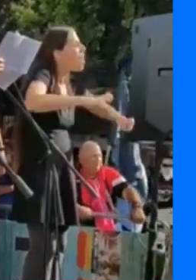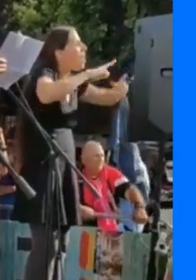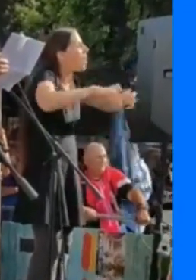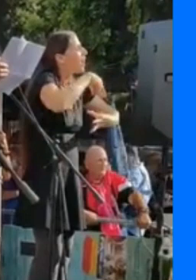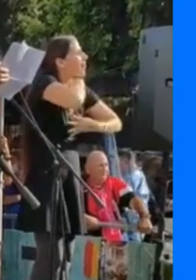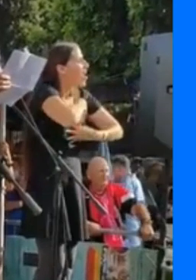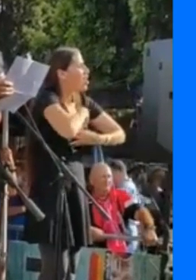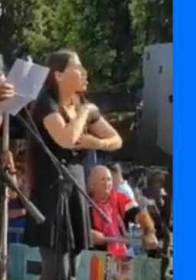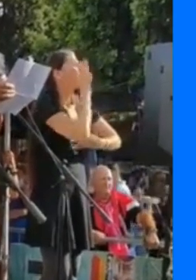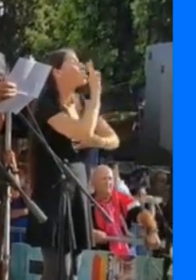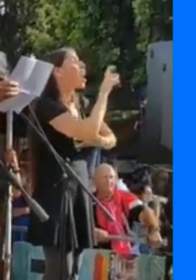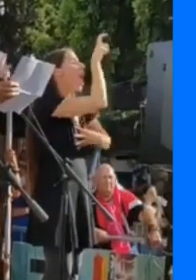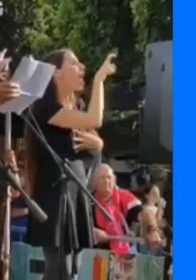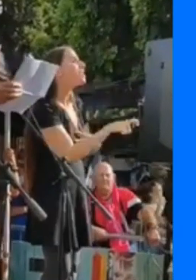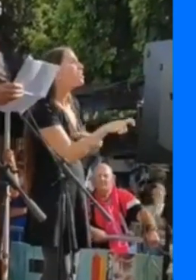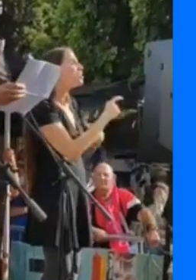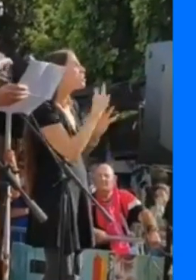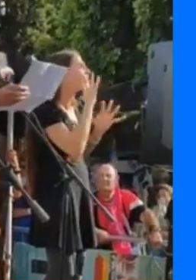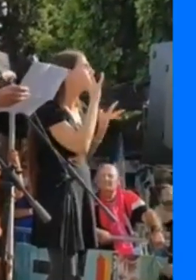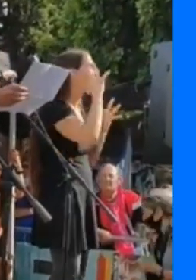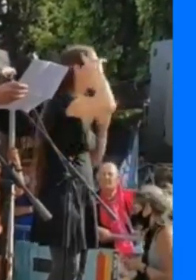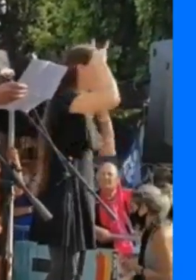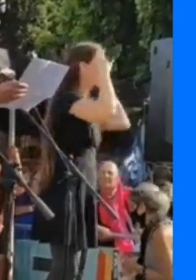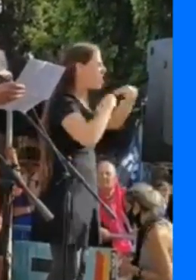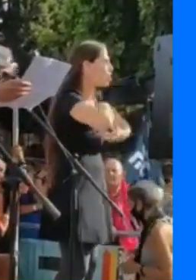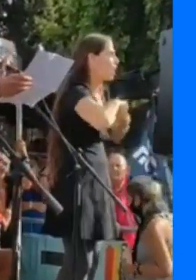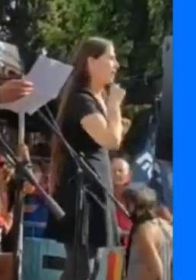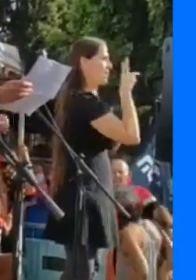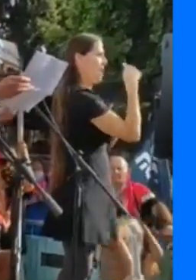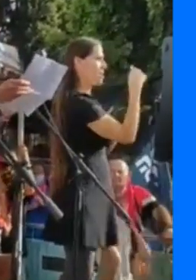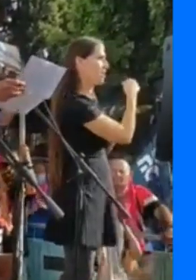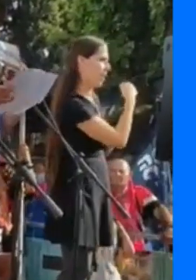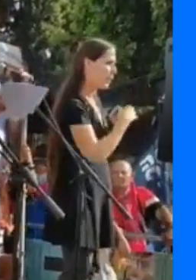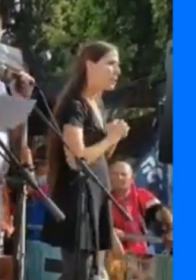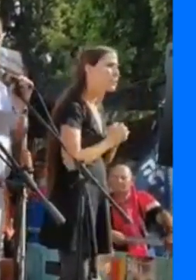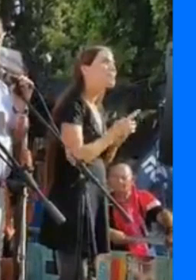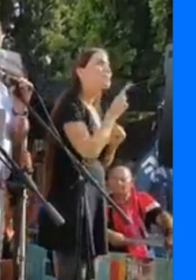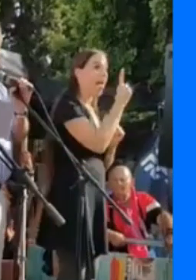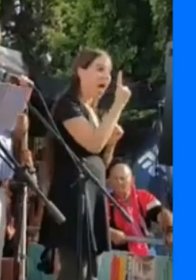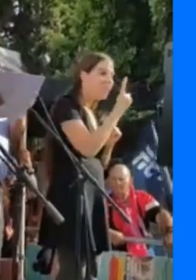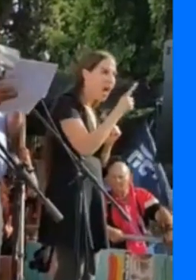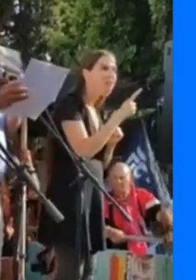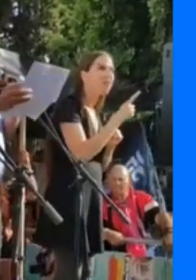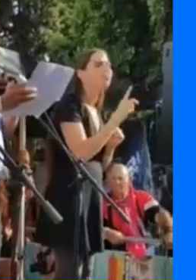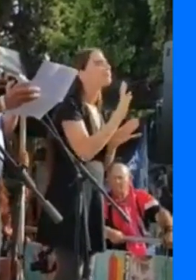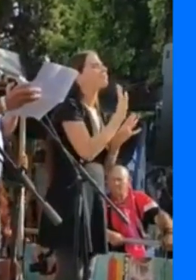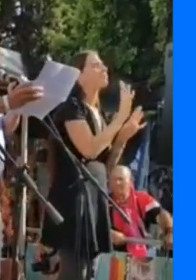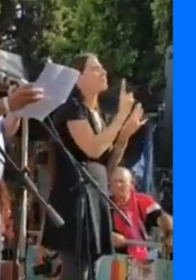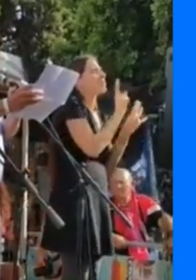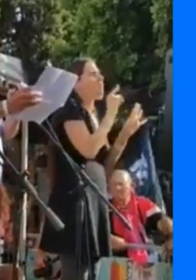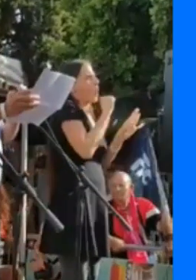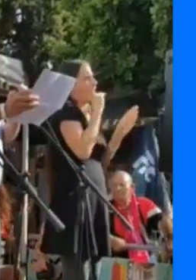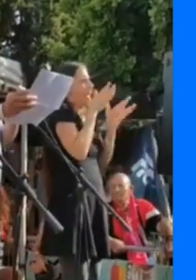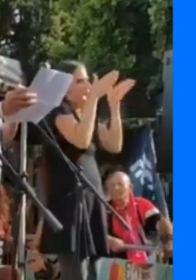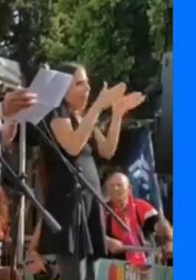נפשו של האיש רדוף השדים הזה. אבל לא עליו אני